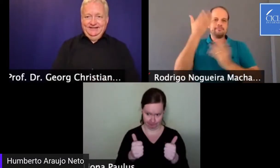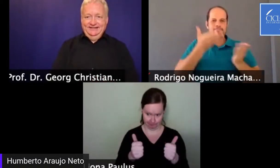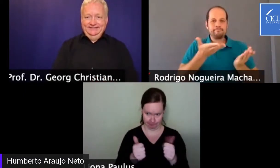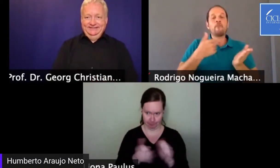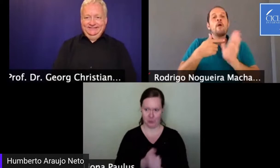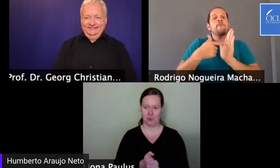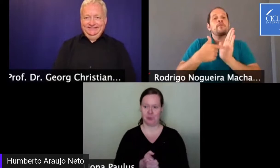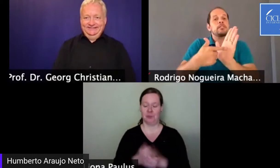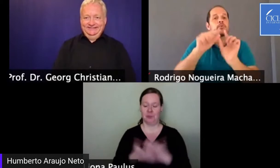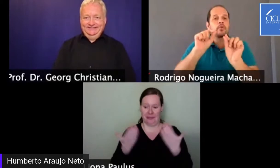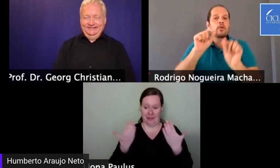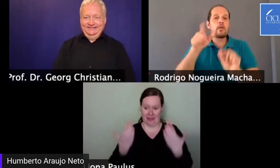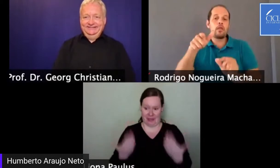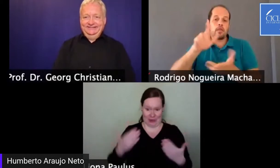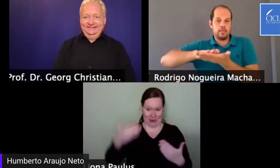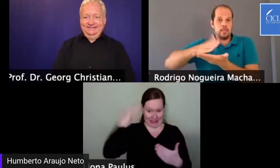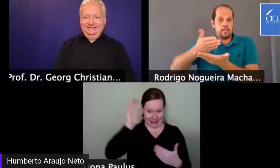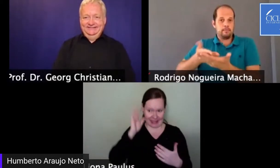essa palestra.